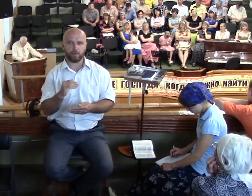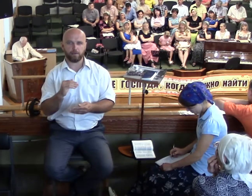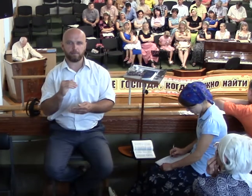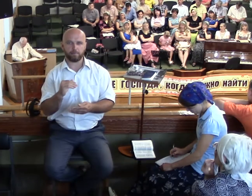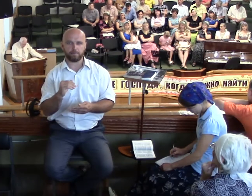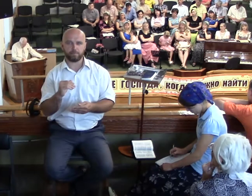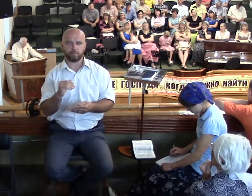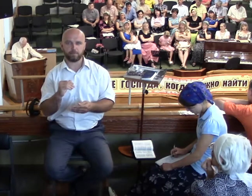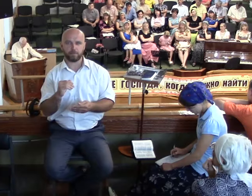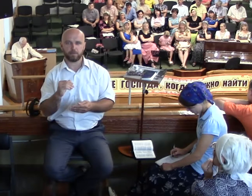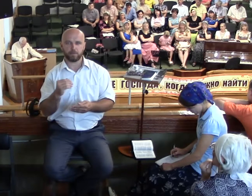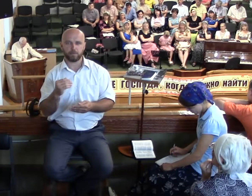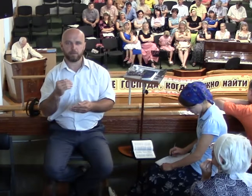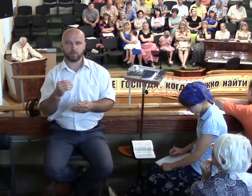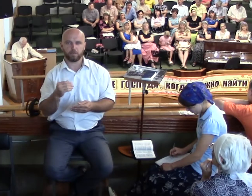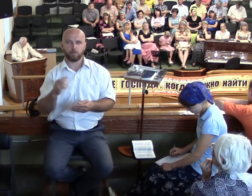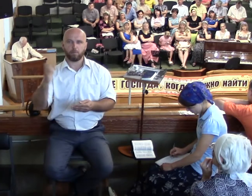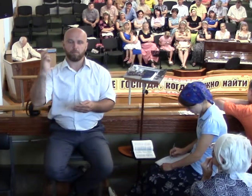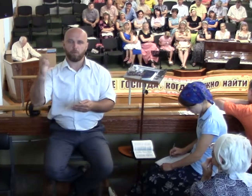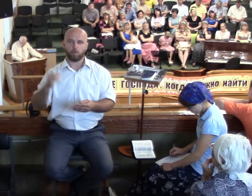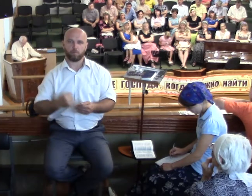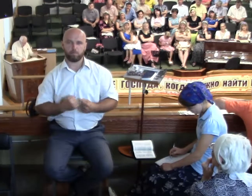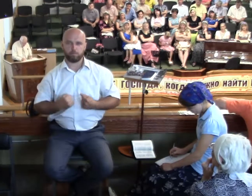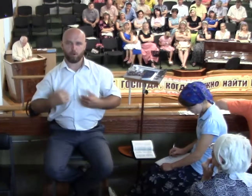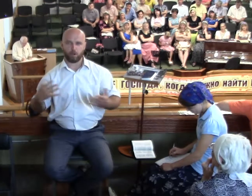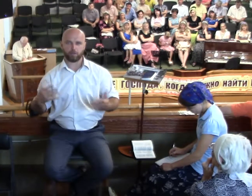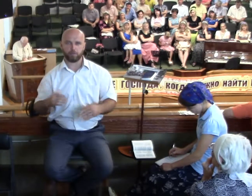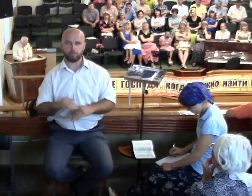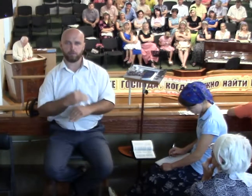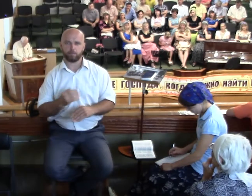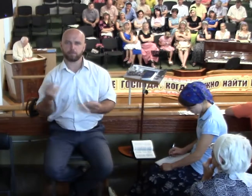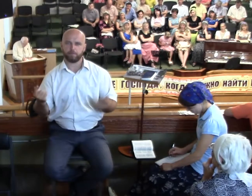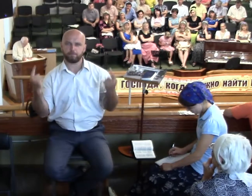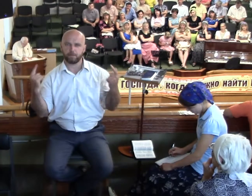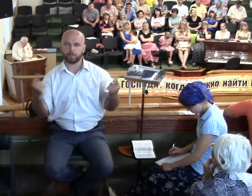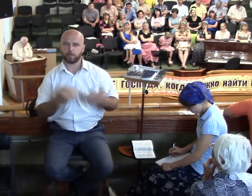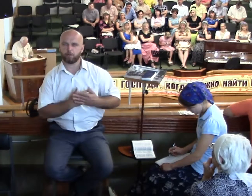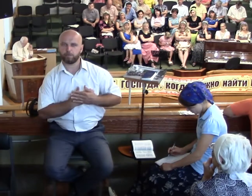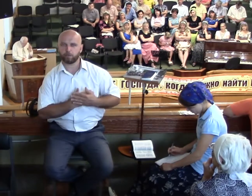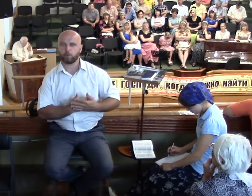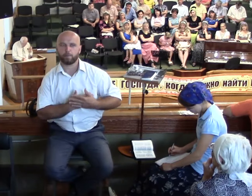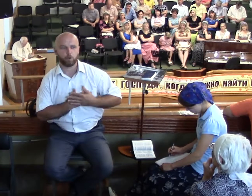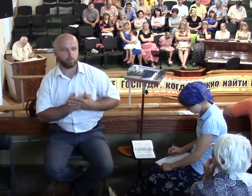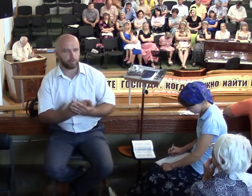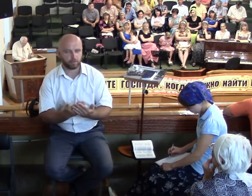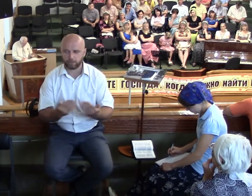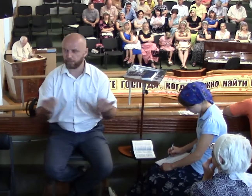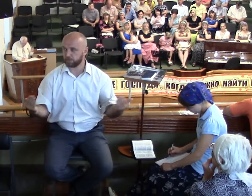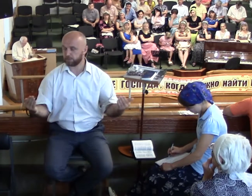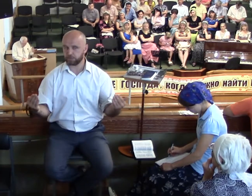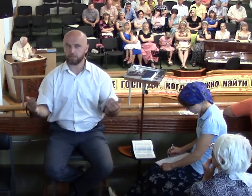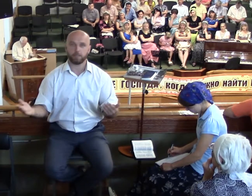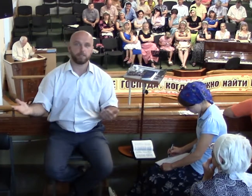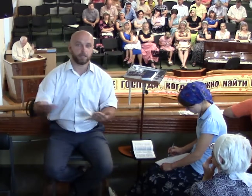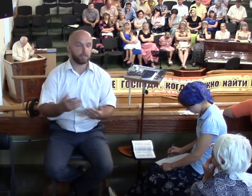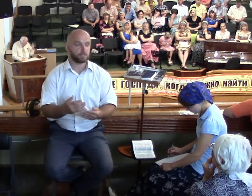с 4 стиха, «Бог, богатый милостью, по своей великой любви, которую возлюбил нас и